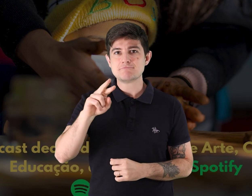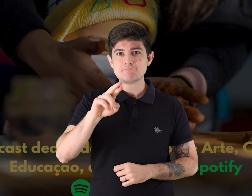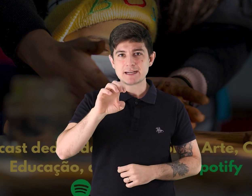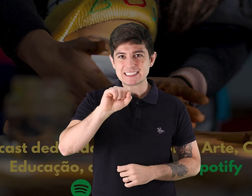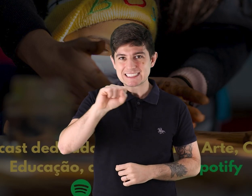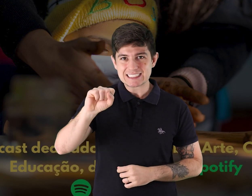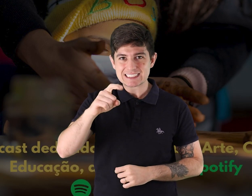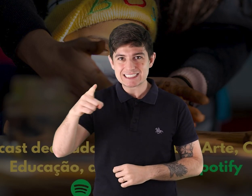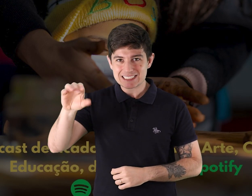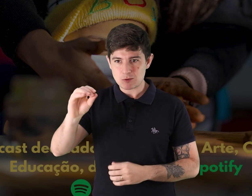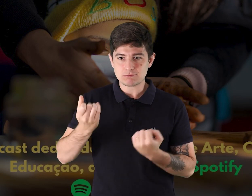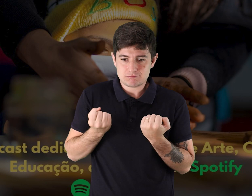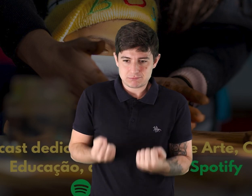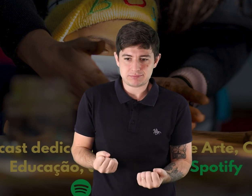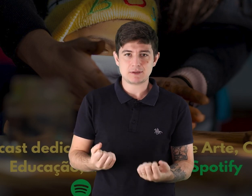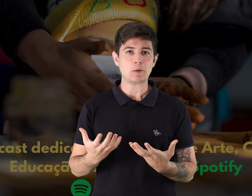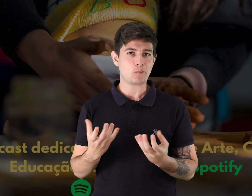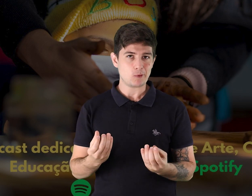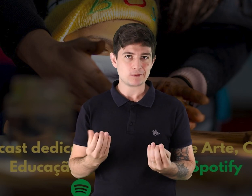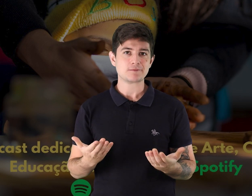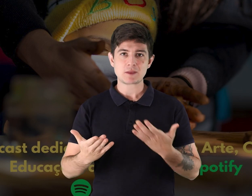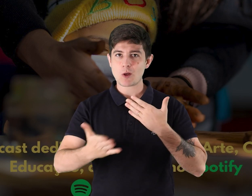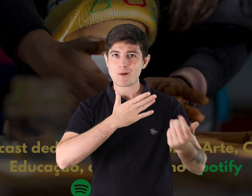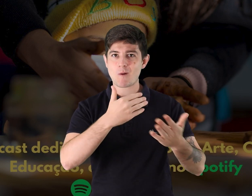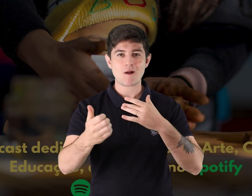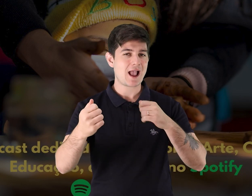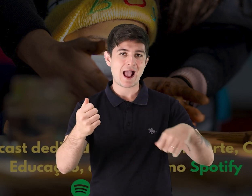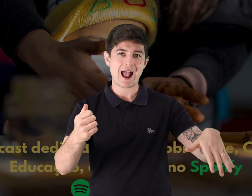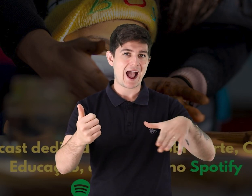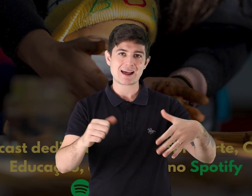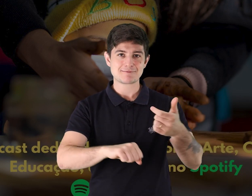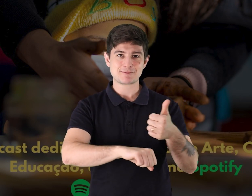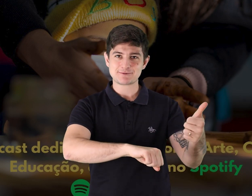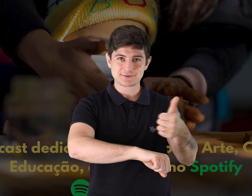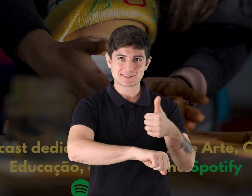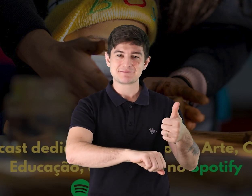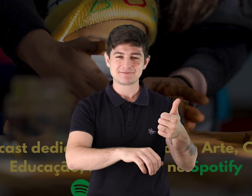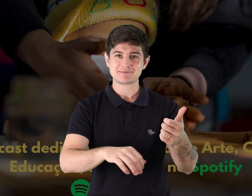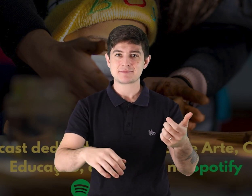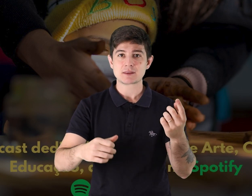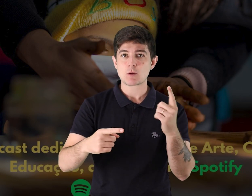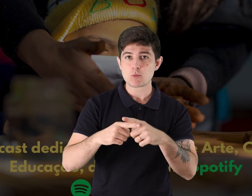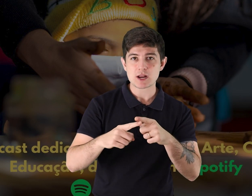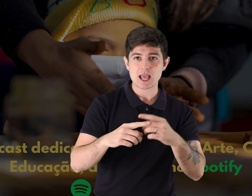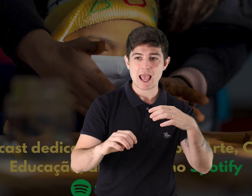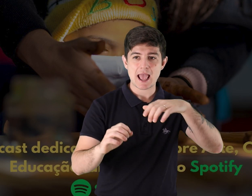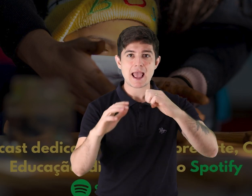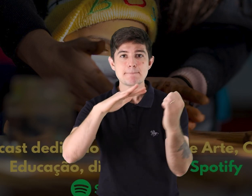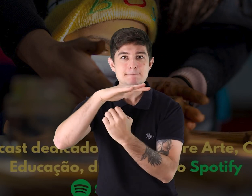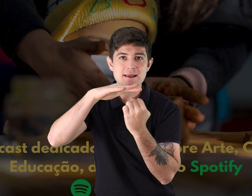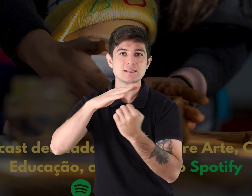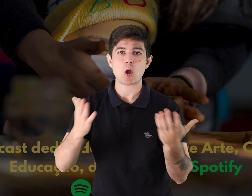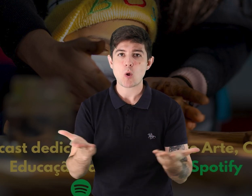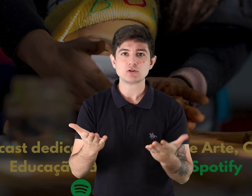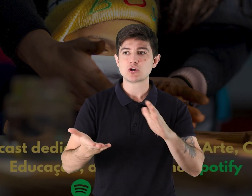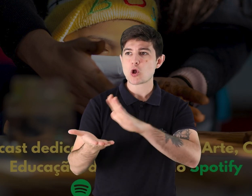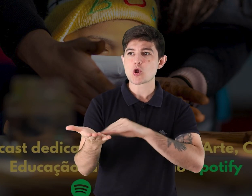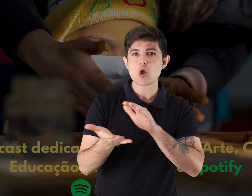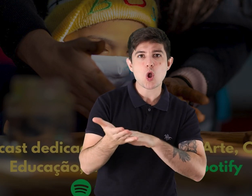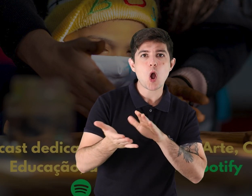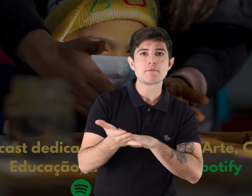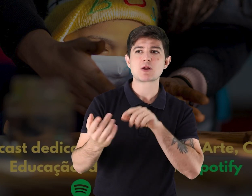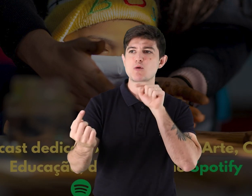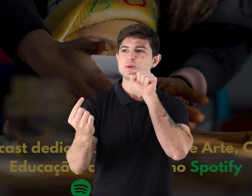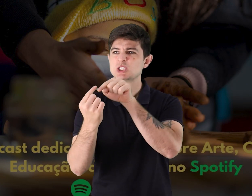e a pressão também em qualquer área profissional. Sim. Todas as empresas hoje cobram metas,